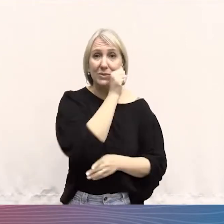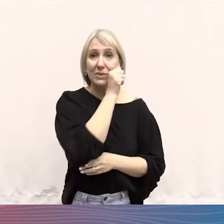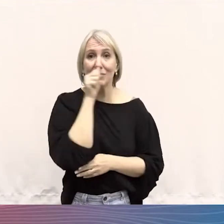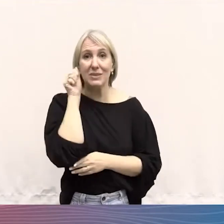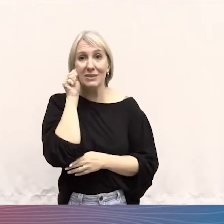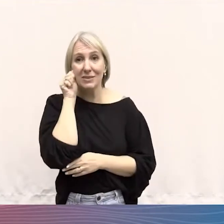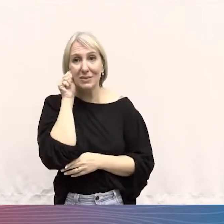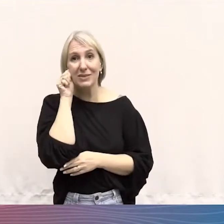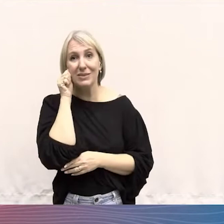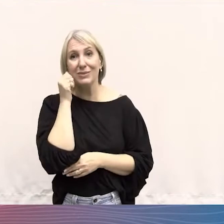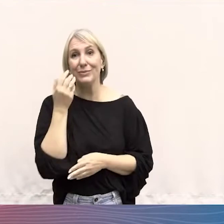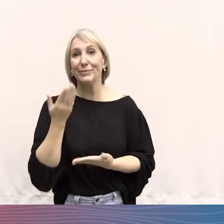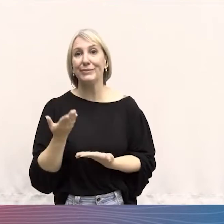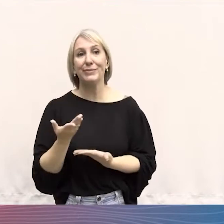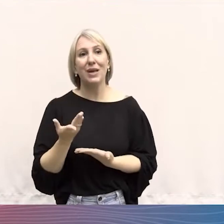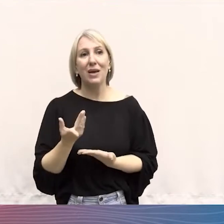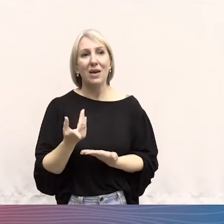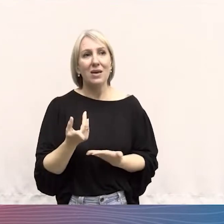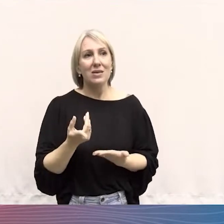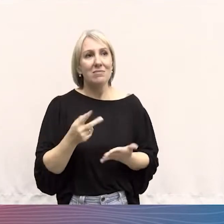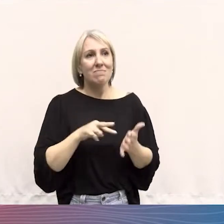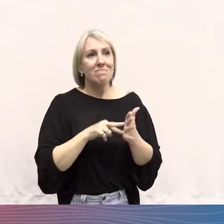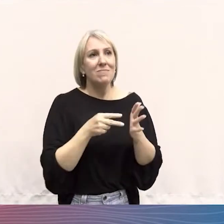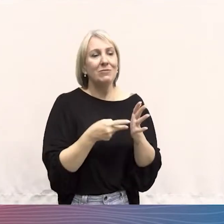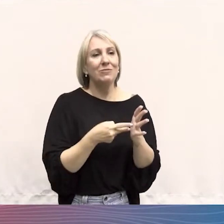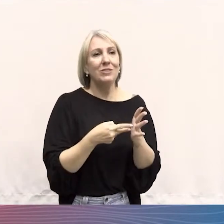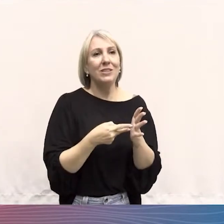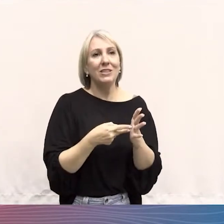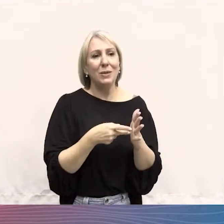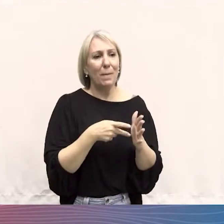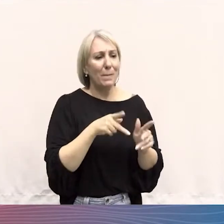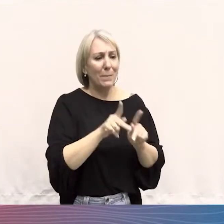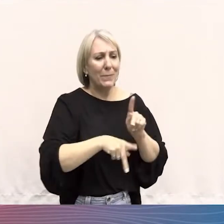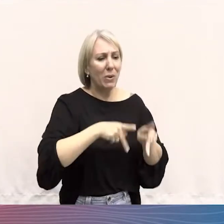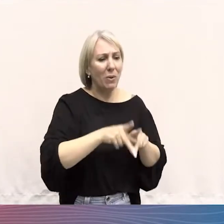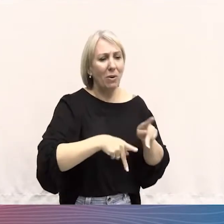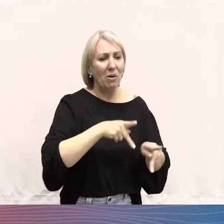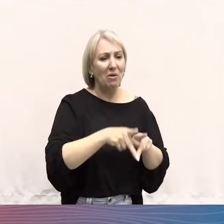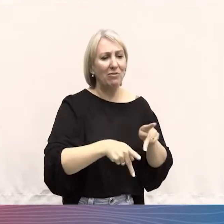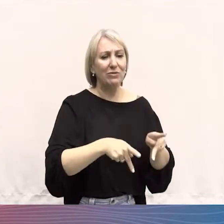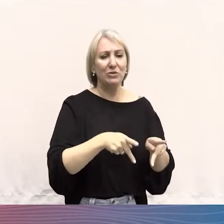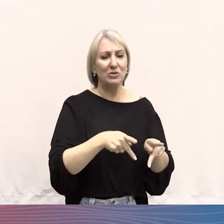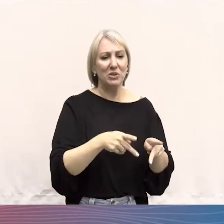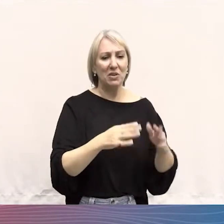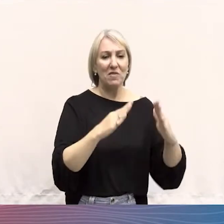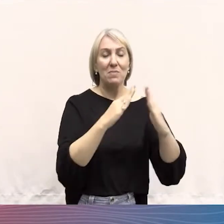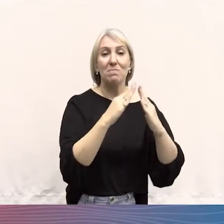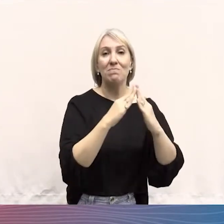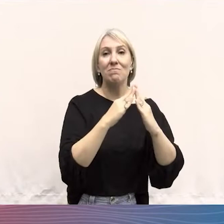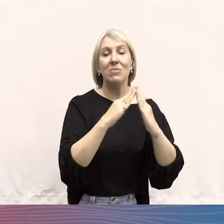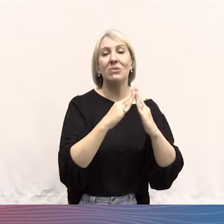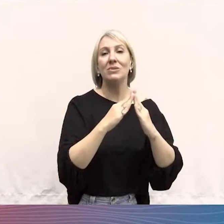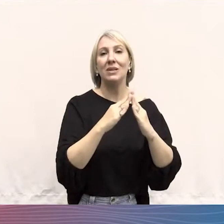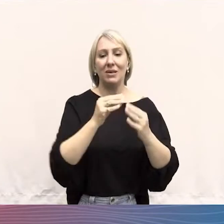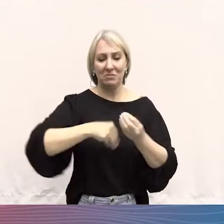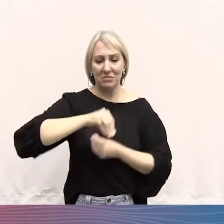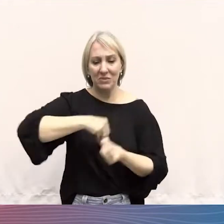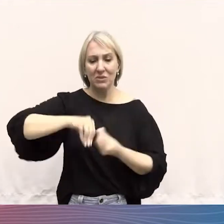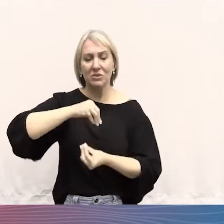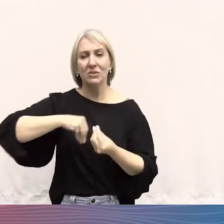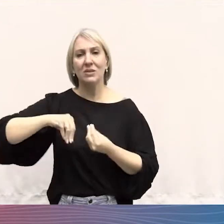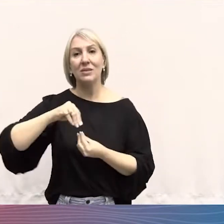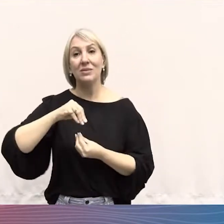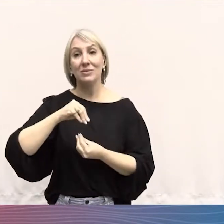exílio e tal, né? E outros povos vieram para habitar em Samaria. Então, eles